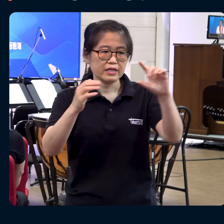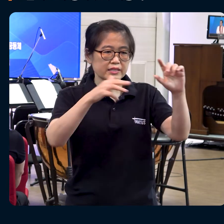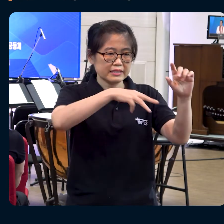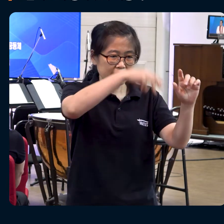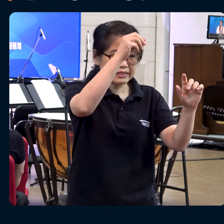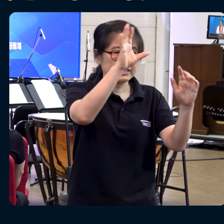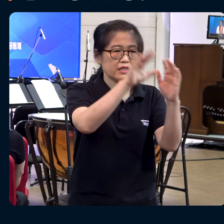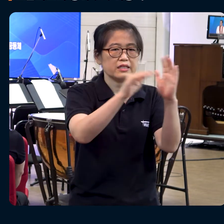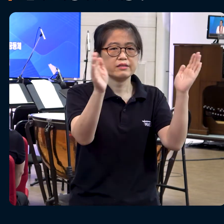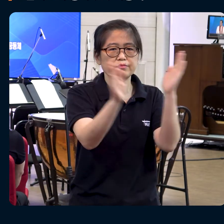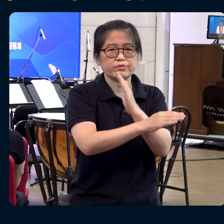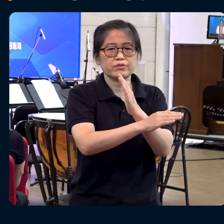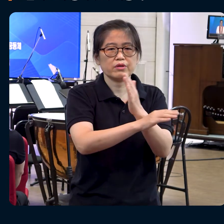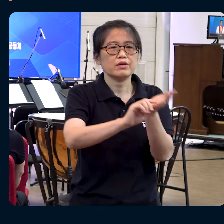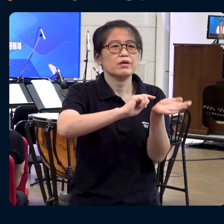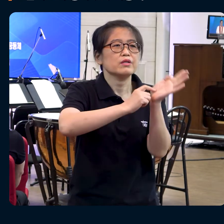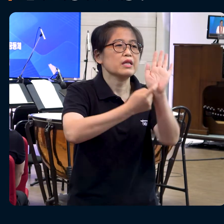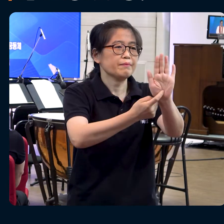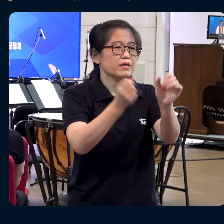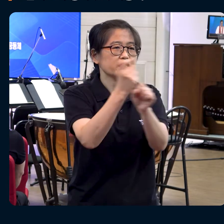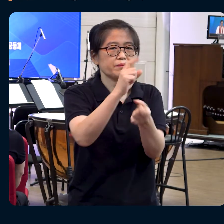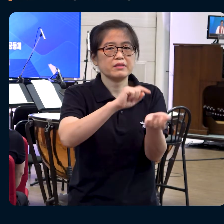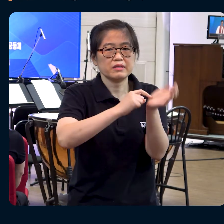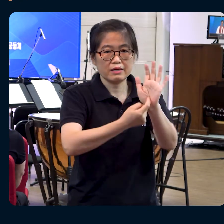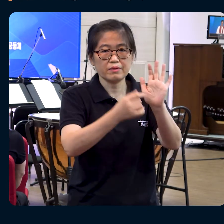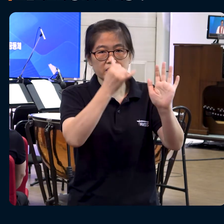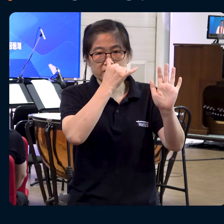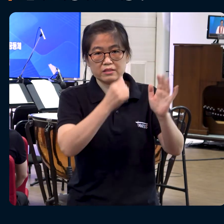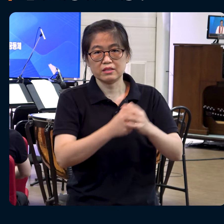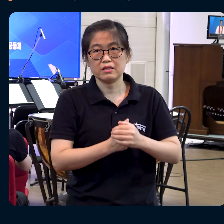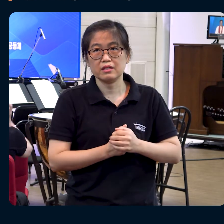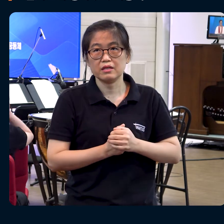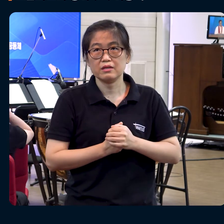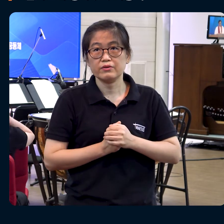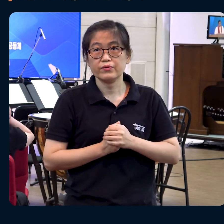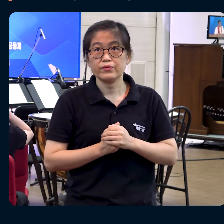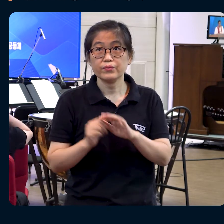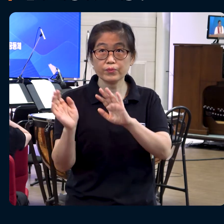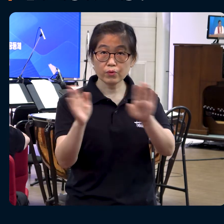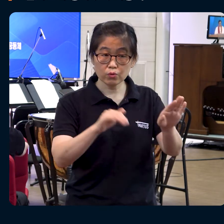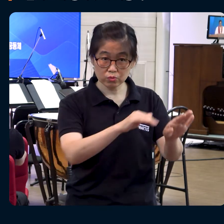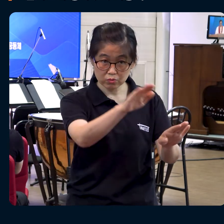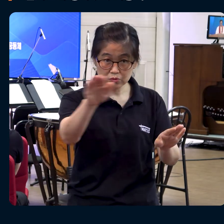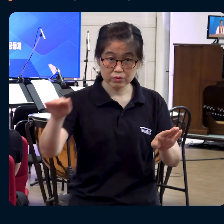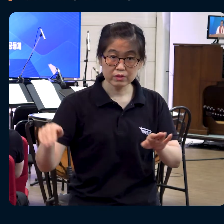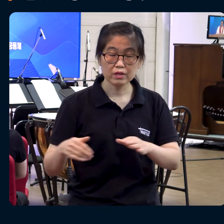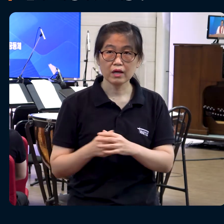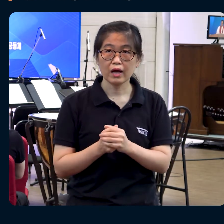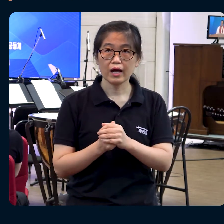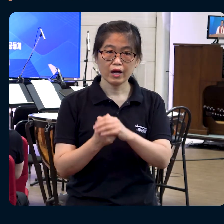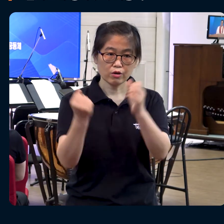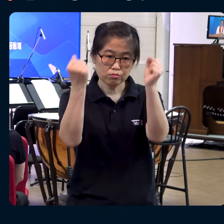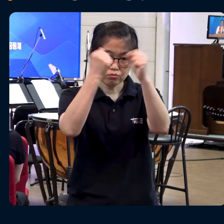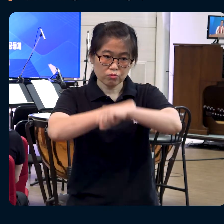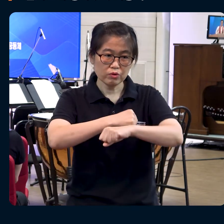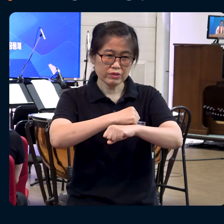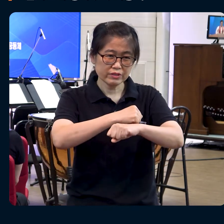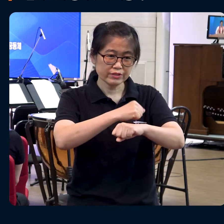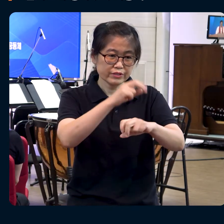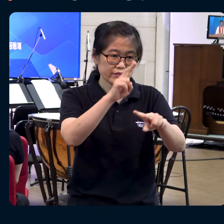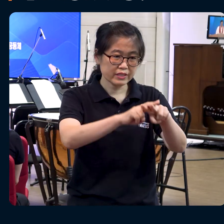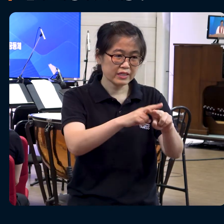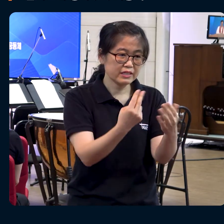있는, 이게 바로 말씀이에요. 하나님 말씀이니까. 그러게 여러분,